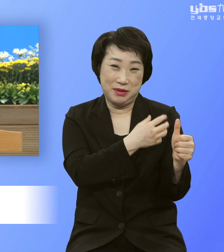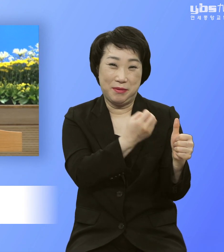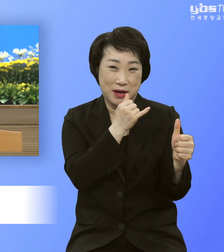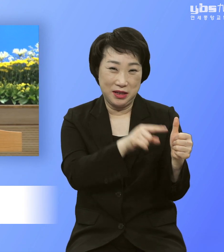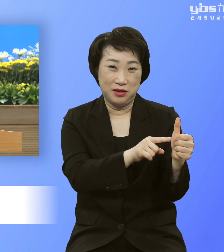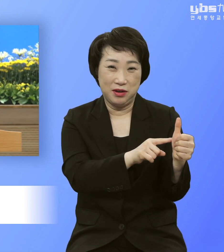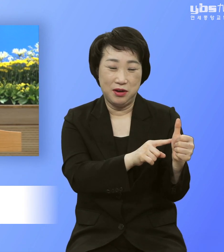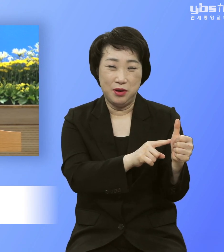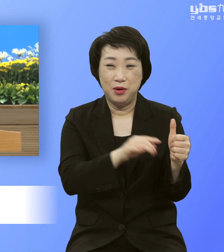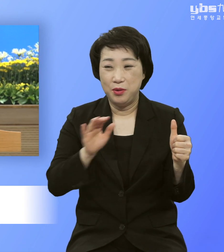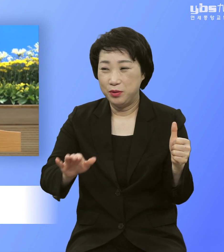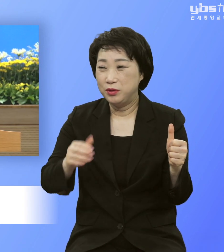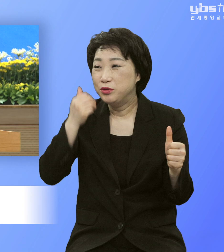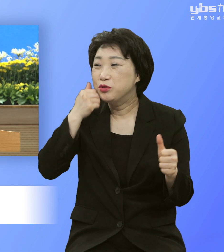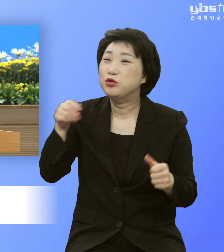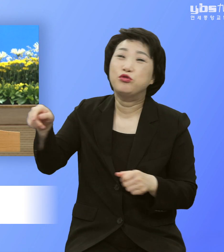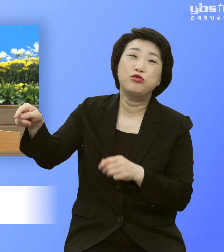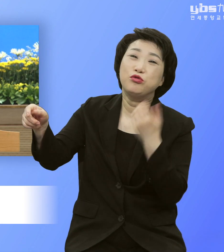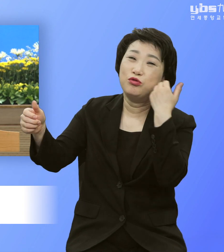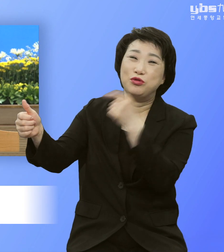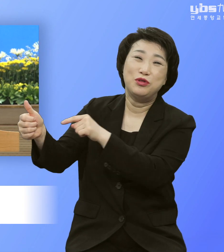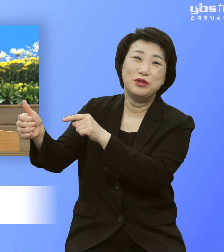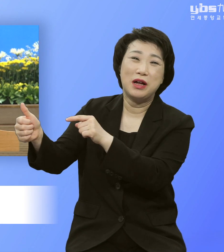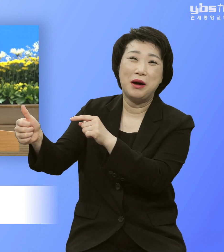저 교인 이름이 누군데